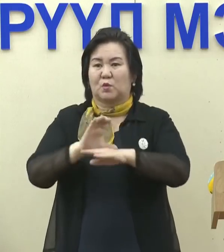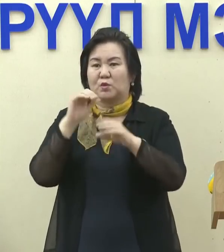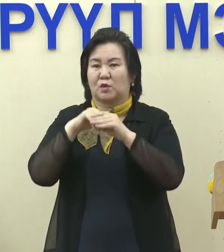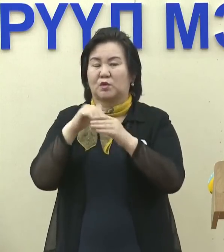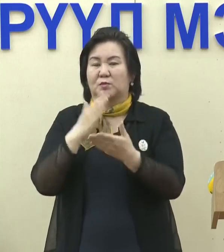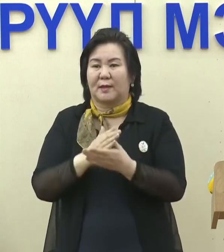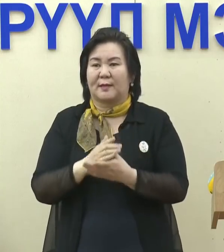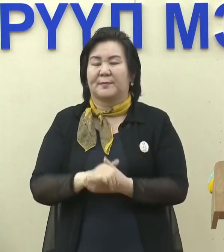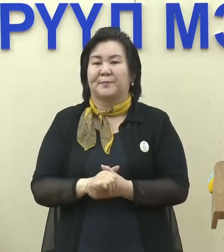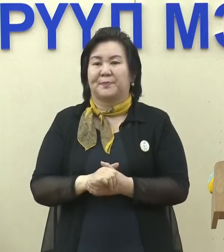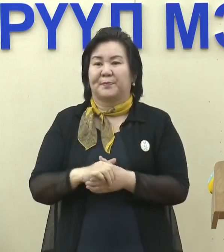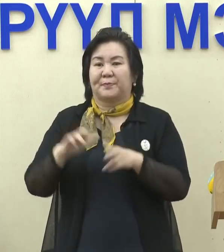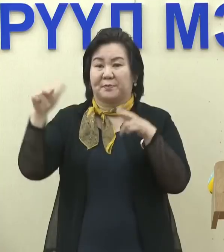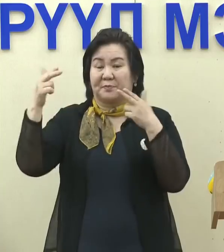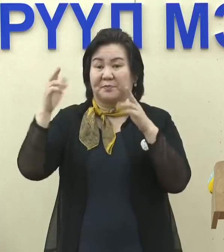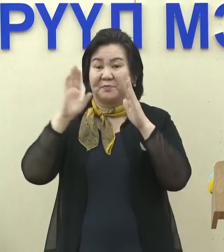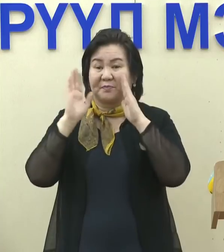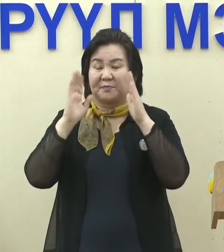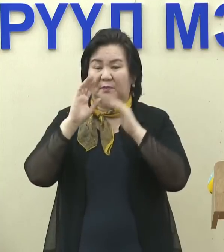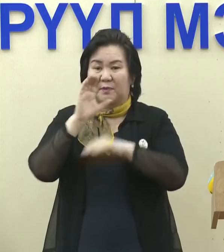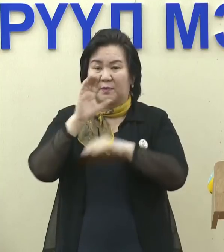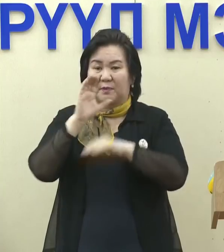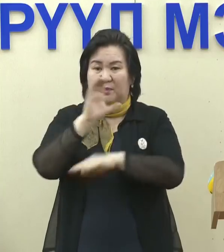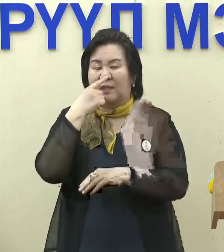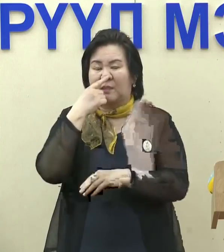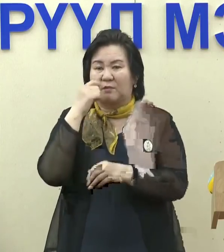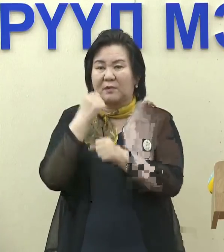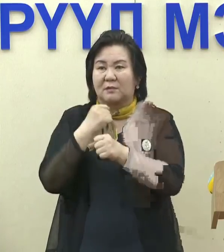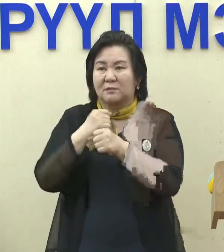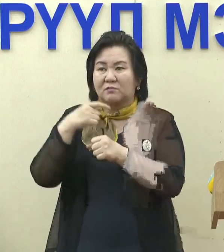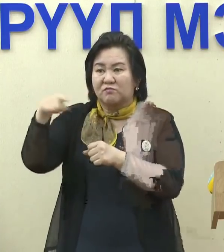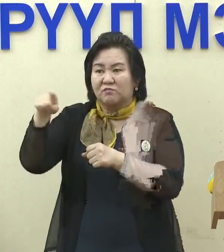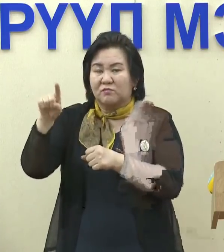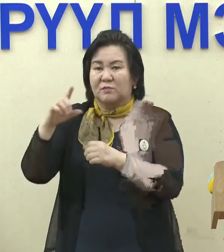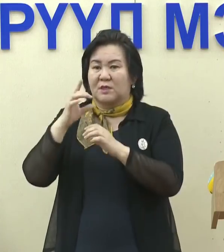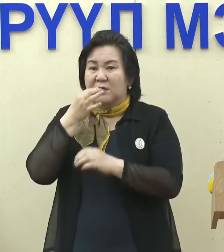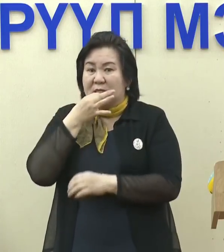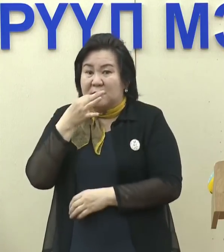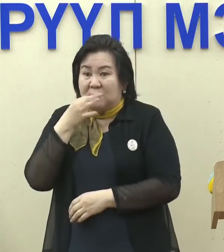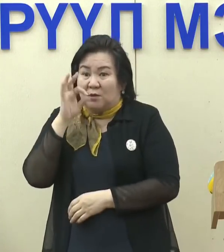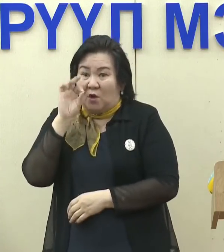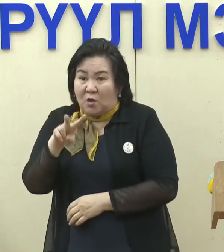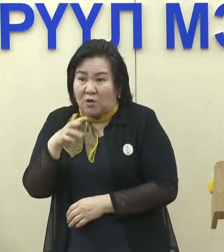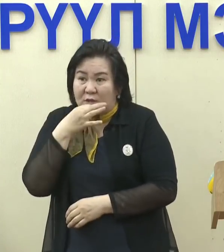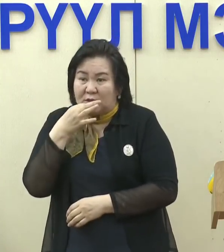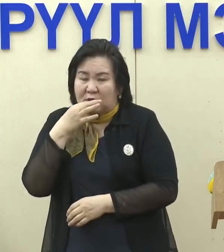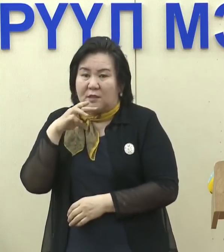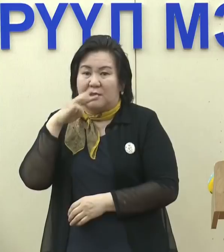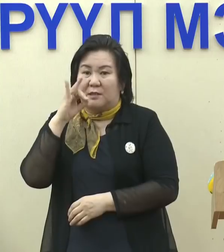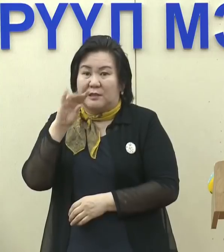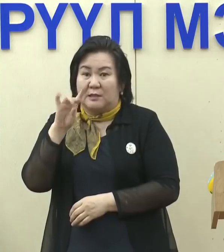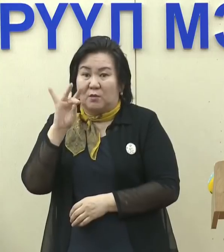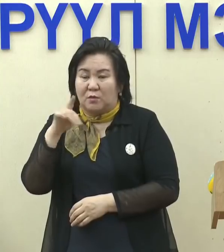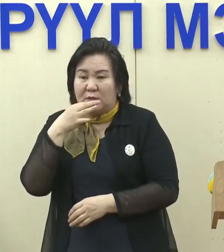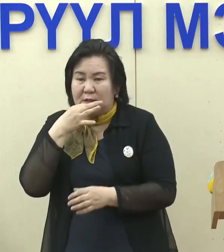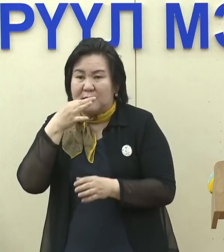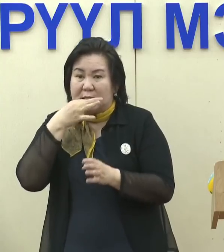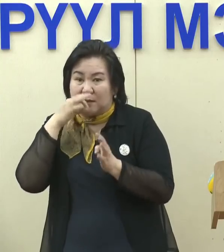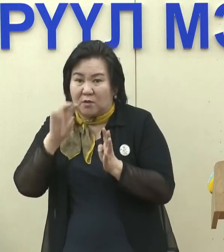За ер нь хятадуудын авч хэрэгжүүлж байгаа гол арга хэмжээ бол эрт илрүүлэх эрт мэдээлэх, эрт